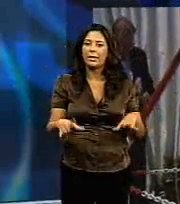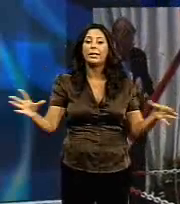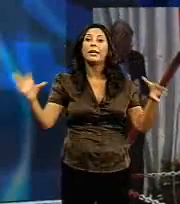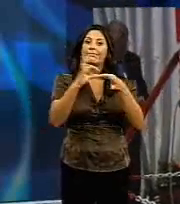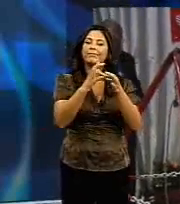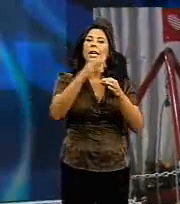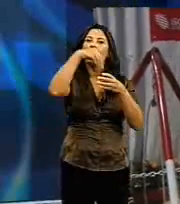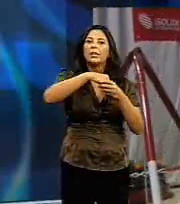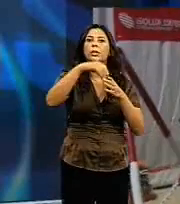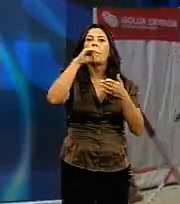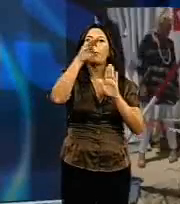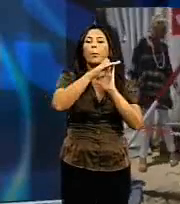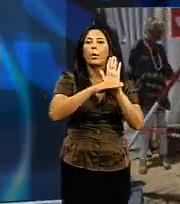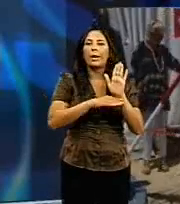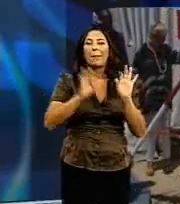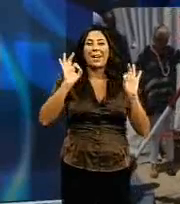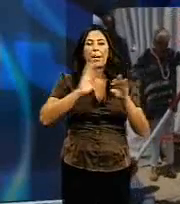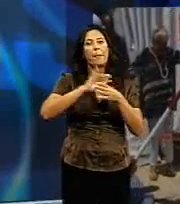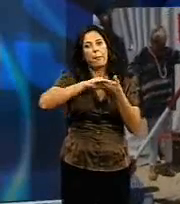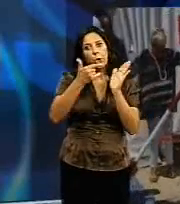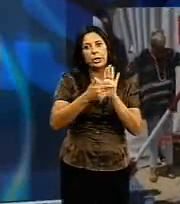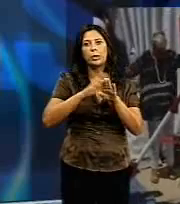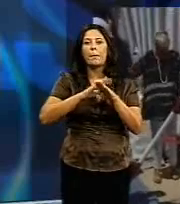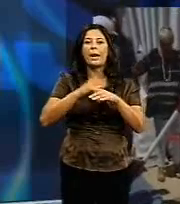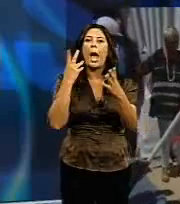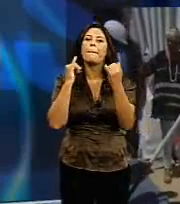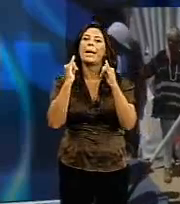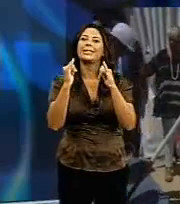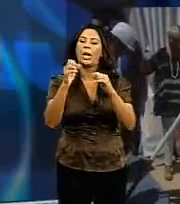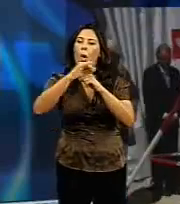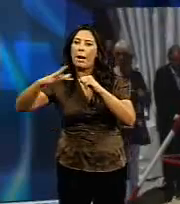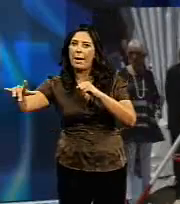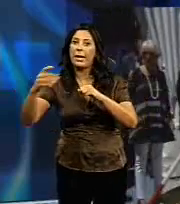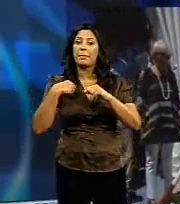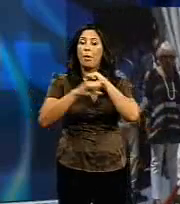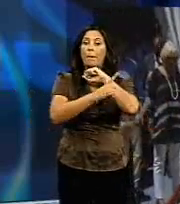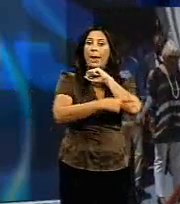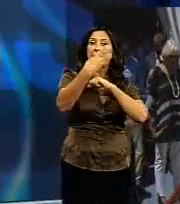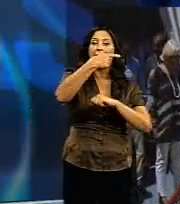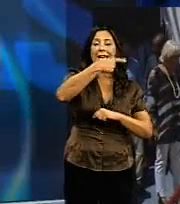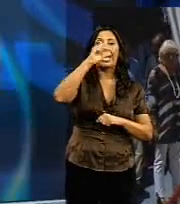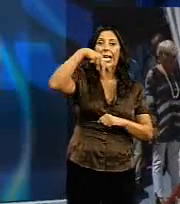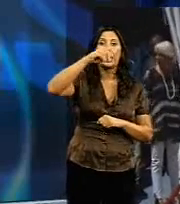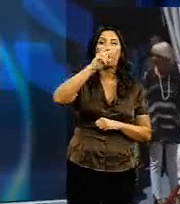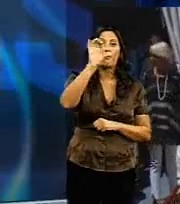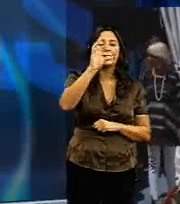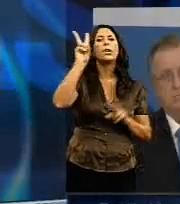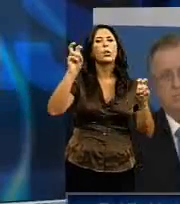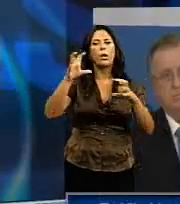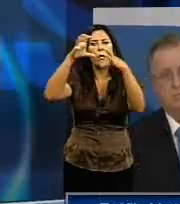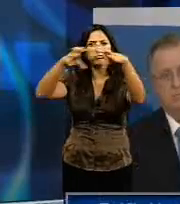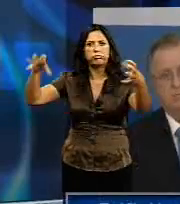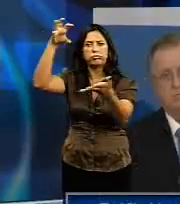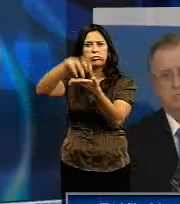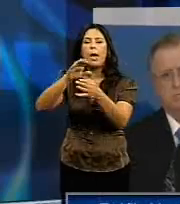proyecto del nuevo paseo al mar con el Parque Genovés, donde la ciudad contará también con una nueva instalación para usos culturales y sociales. Llega